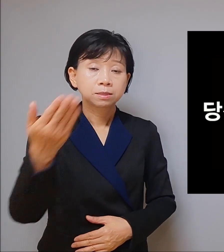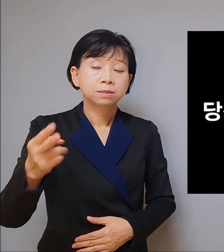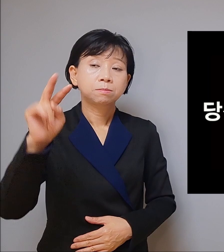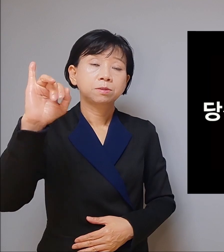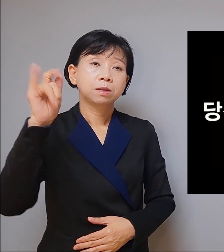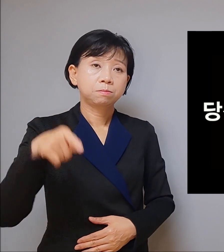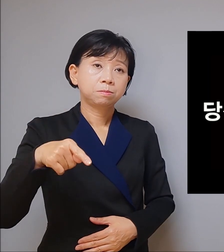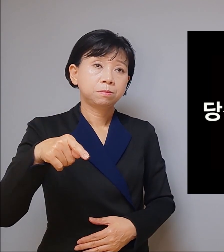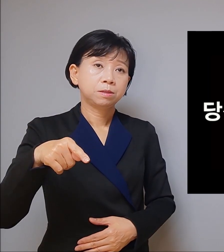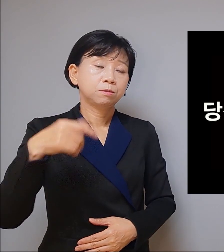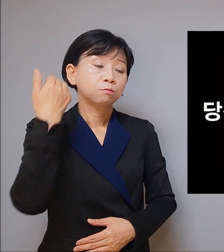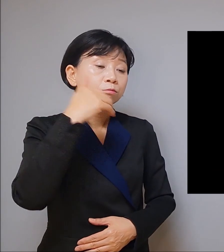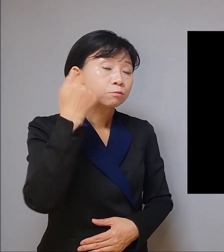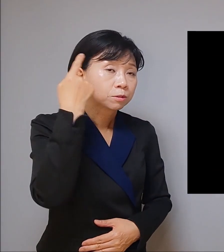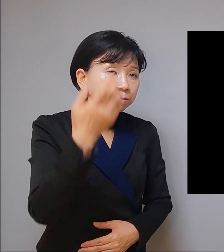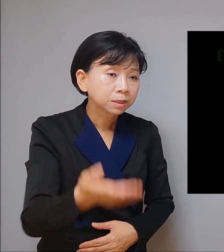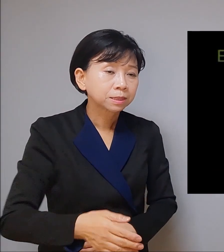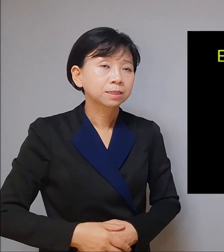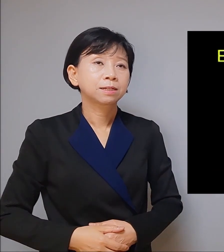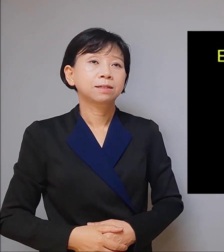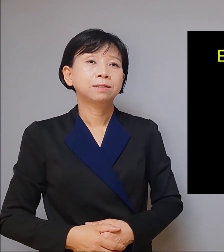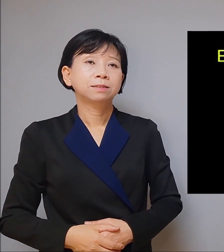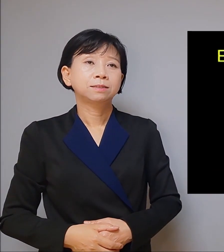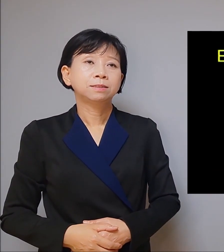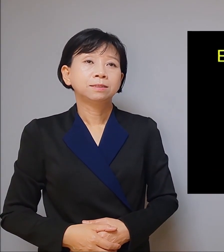당신의 VIP는 누구십니까?